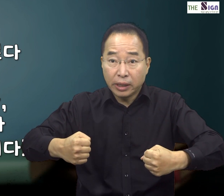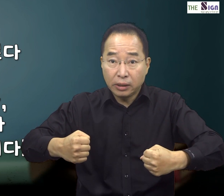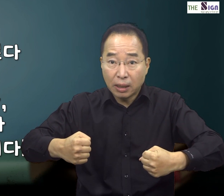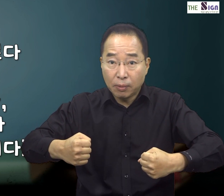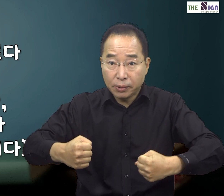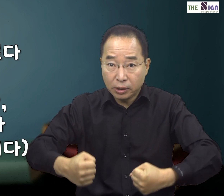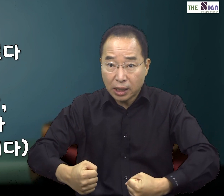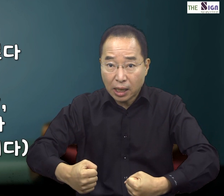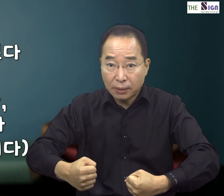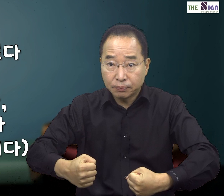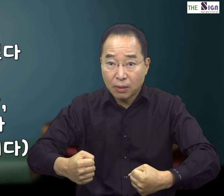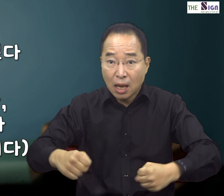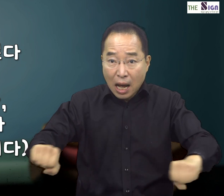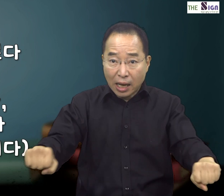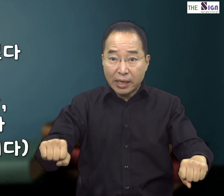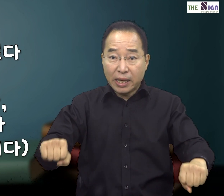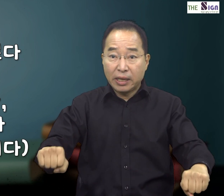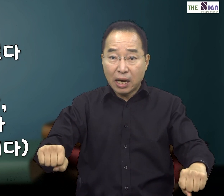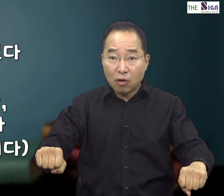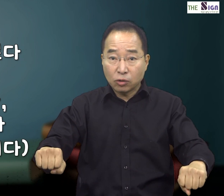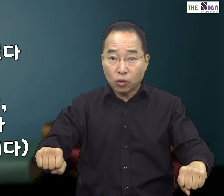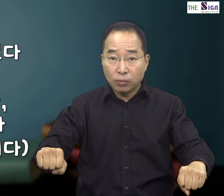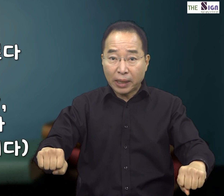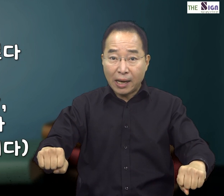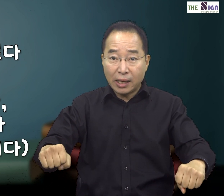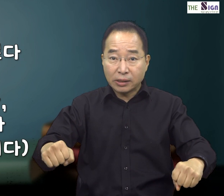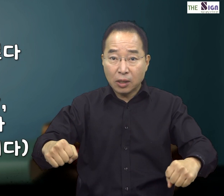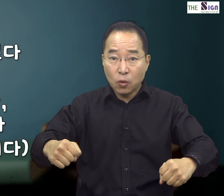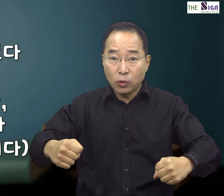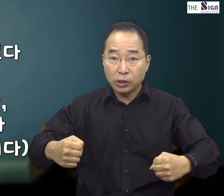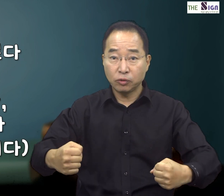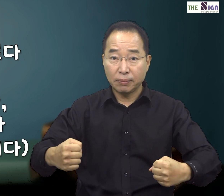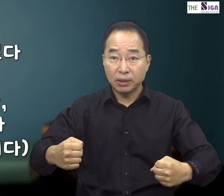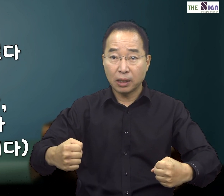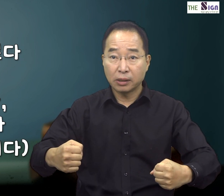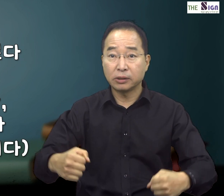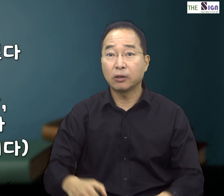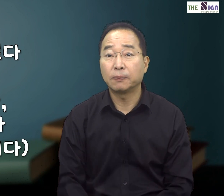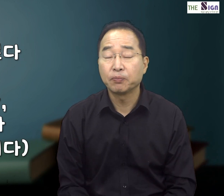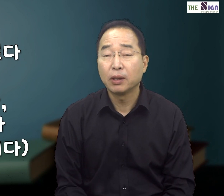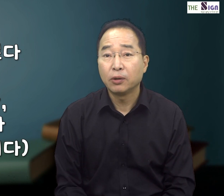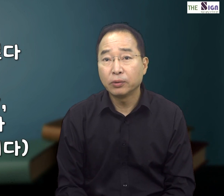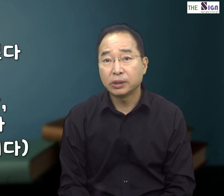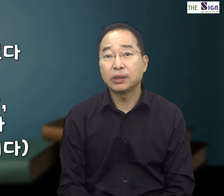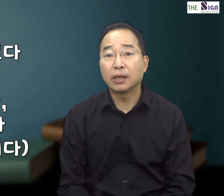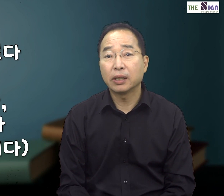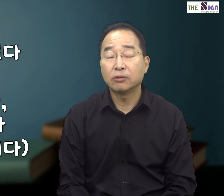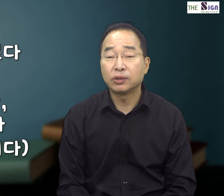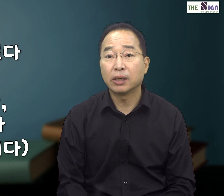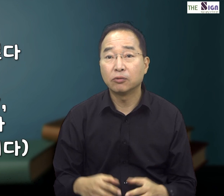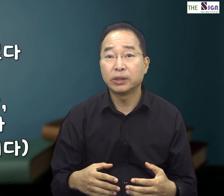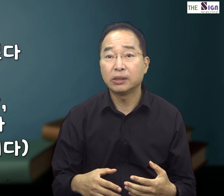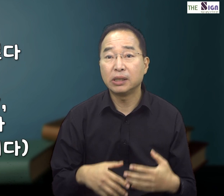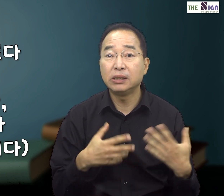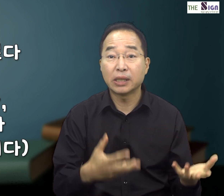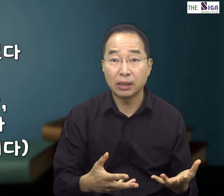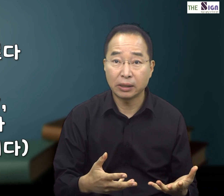내리다 보면은 약간 아까 얘기한 거하고 조금 달라지게 이런 식으로 됩니다. 그래서 이거 특이하게 이제 우리가 이제 인사를 할